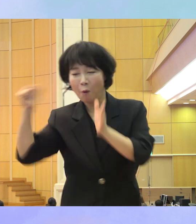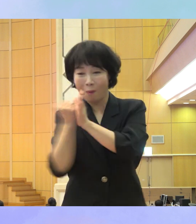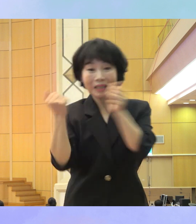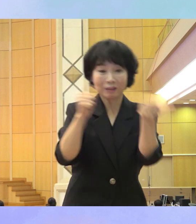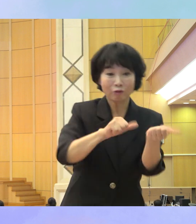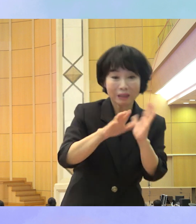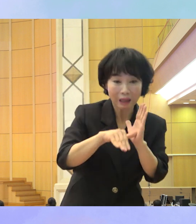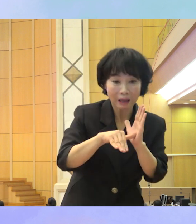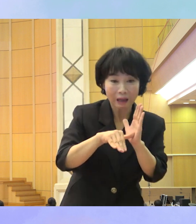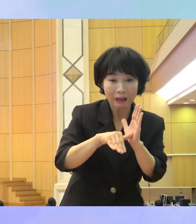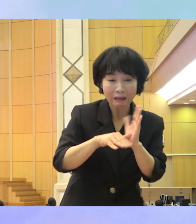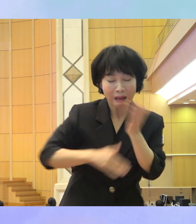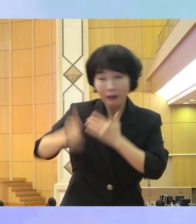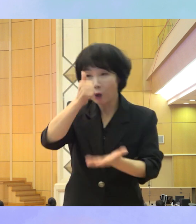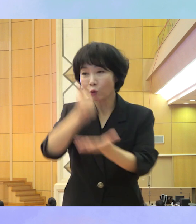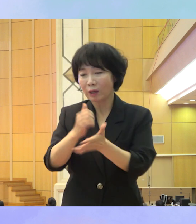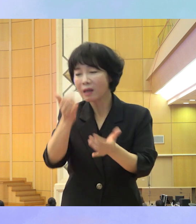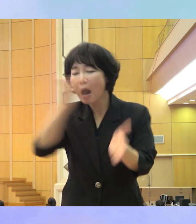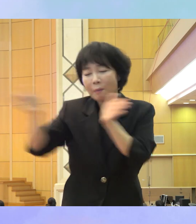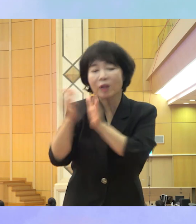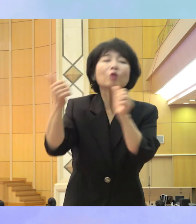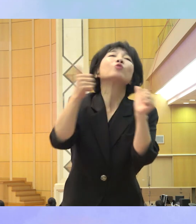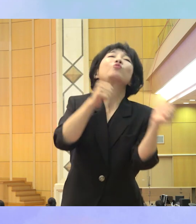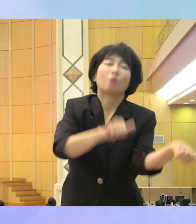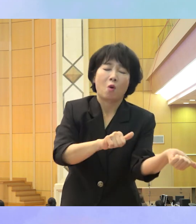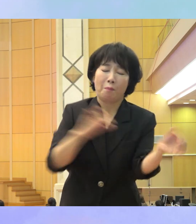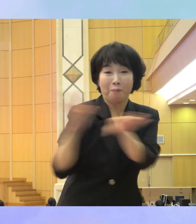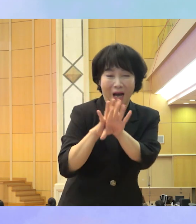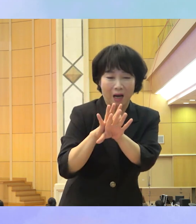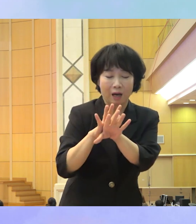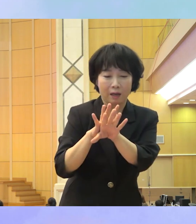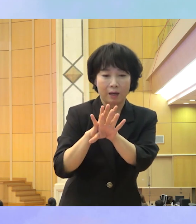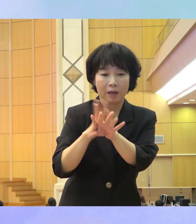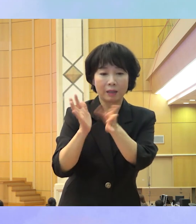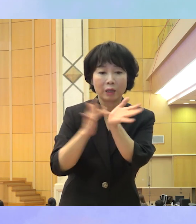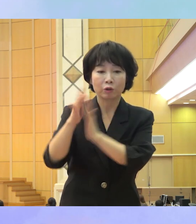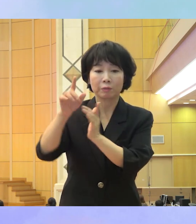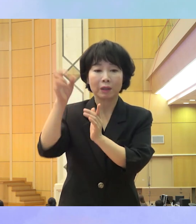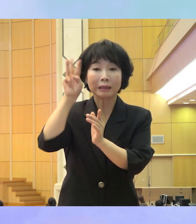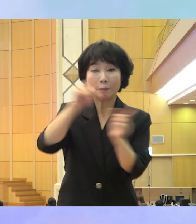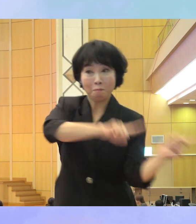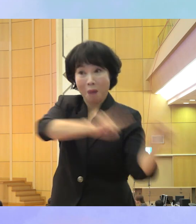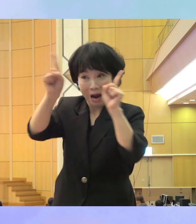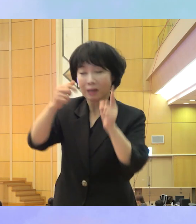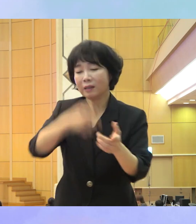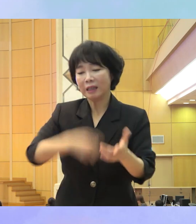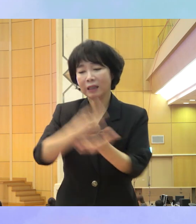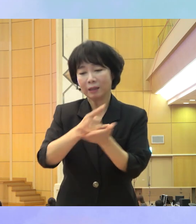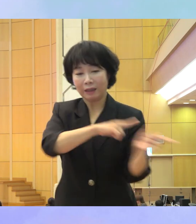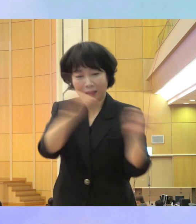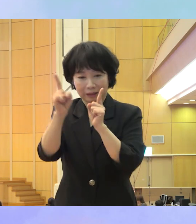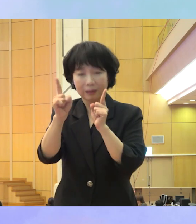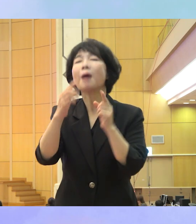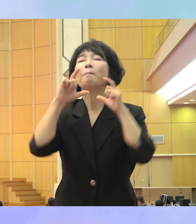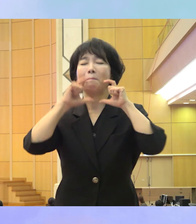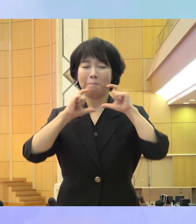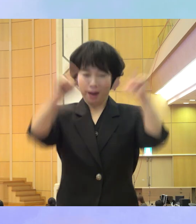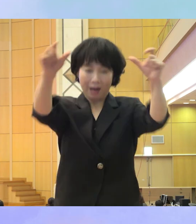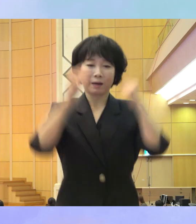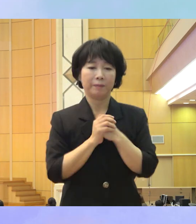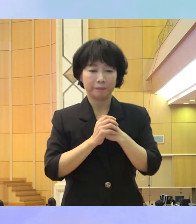때 내 옛사람 죄인은 함께 못 박아 옛사람 죄인은 죽고 예수님이 살 때 우리는 의인으로 살아났다고